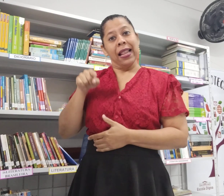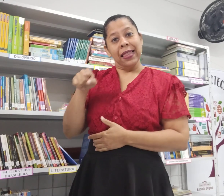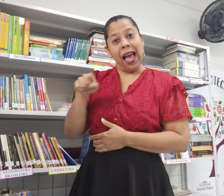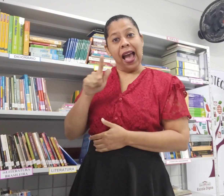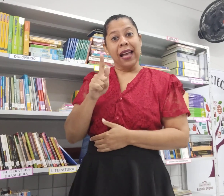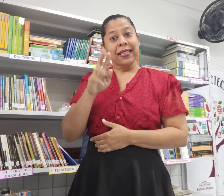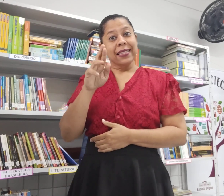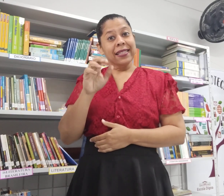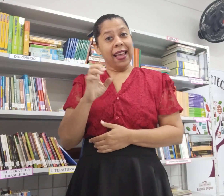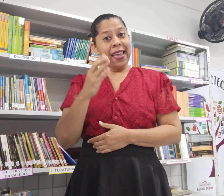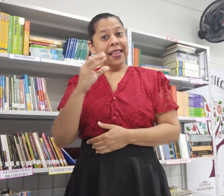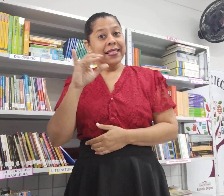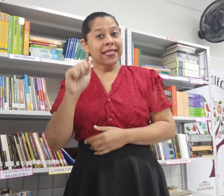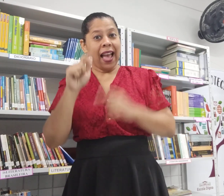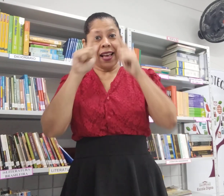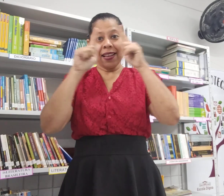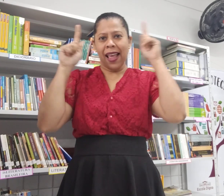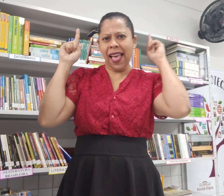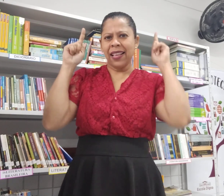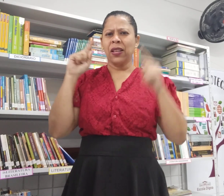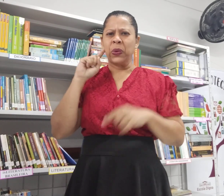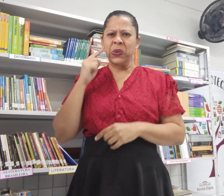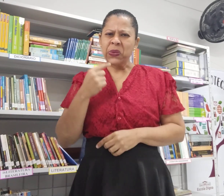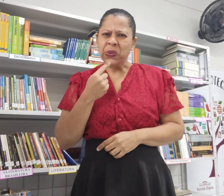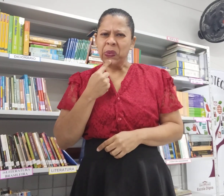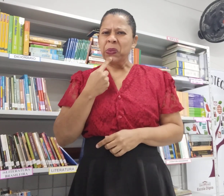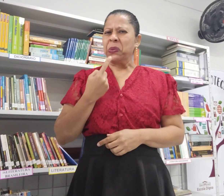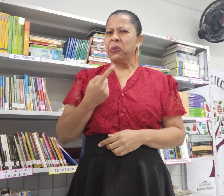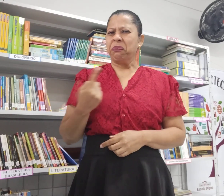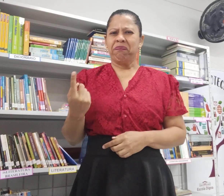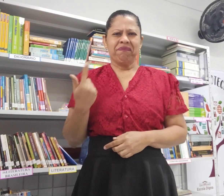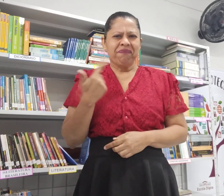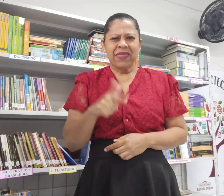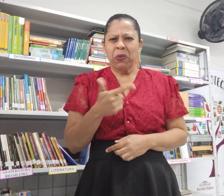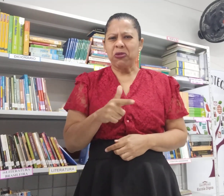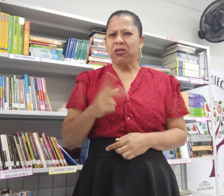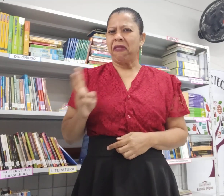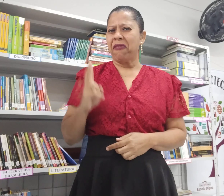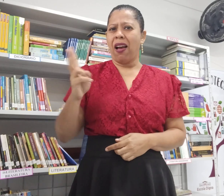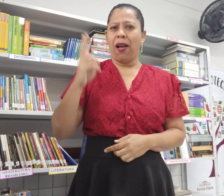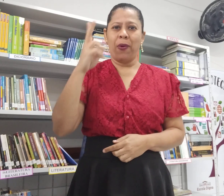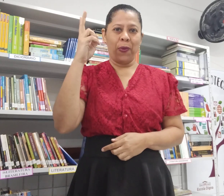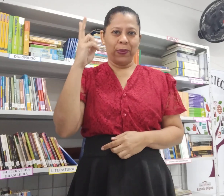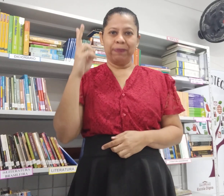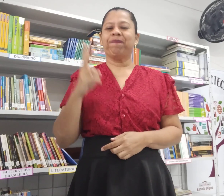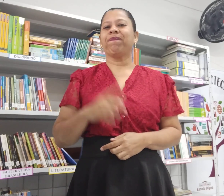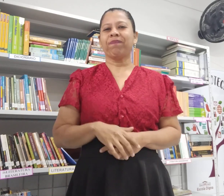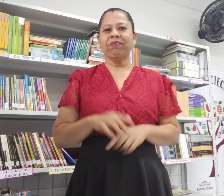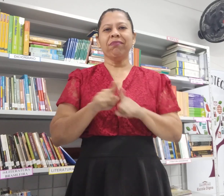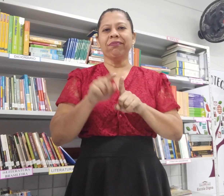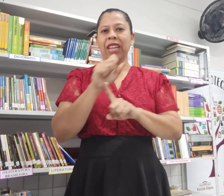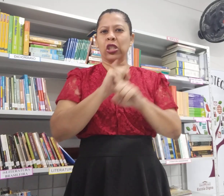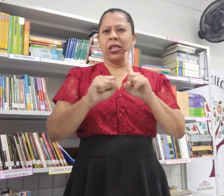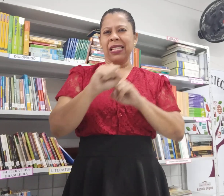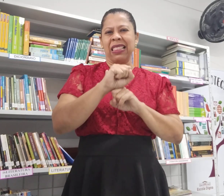considerados inválidos e muito incômodos para a sociedade. Eram condenados à morte, lançados abaixo